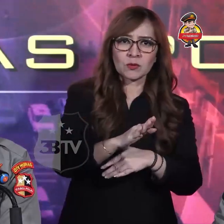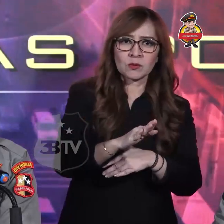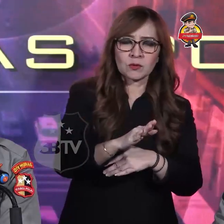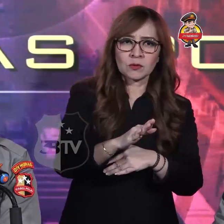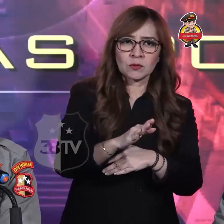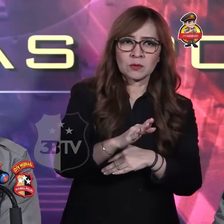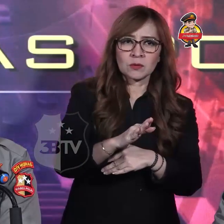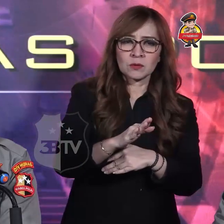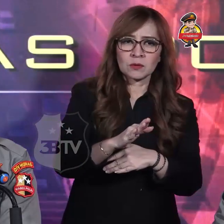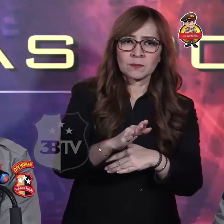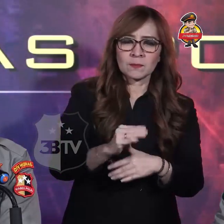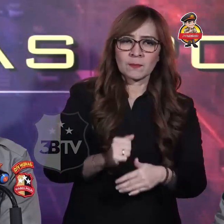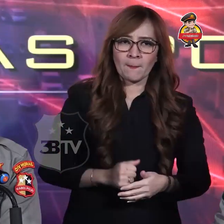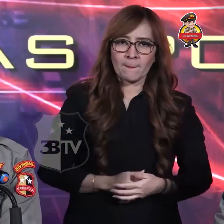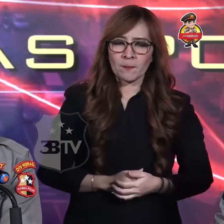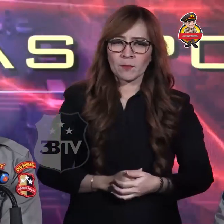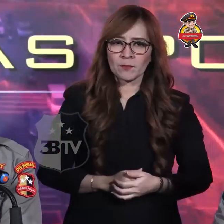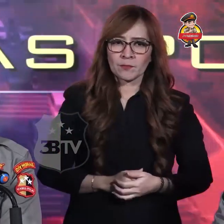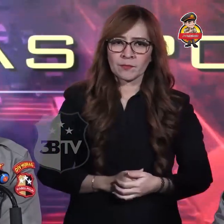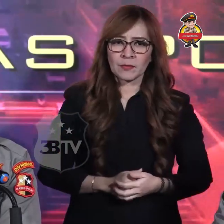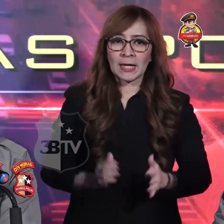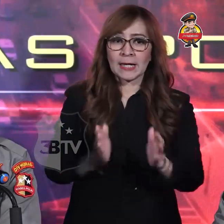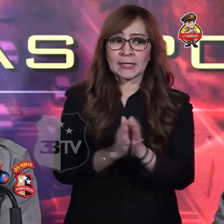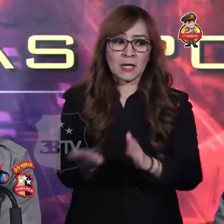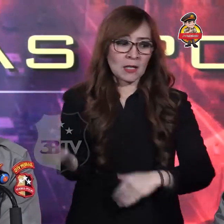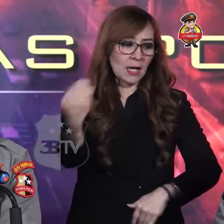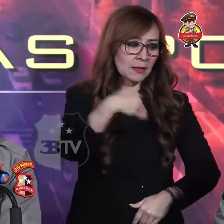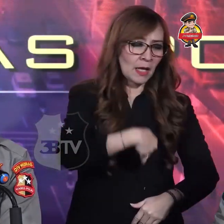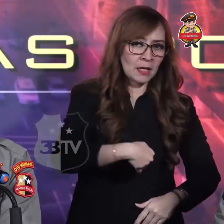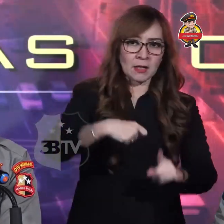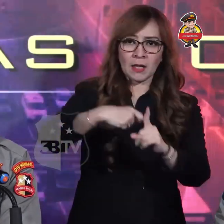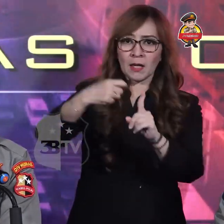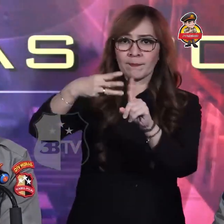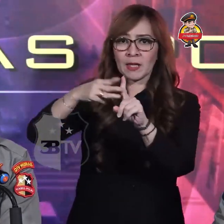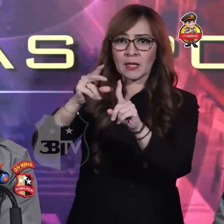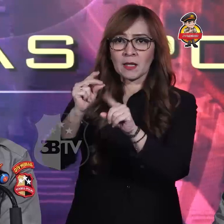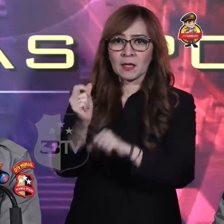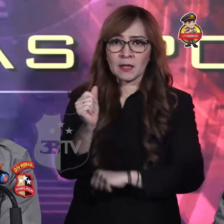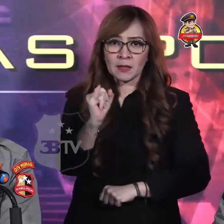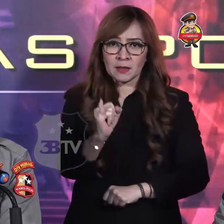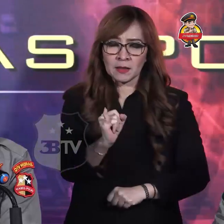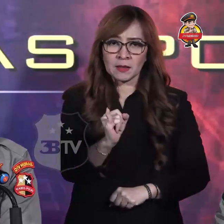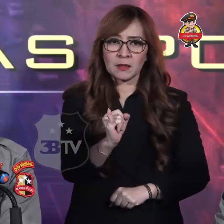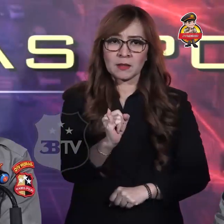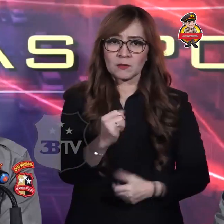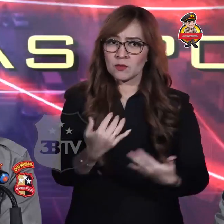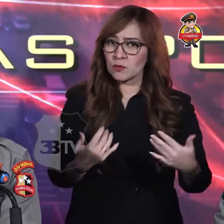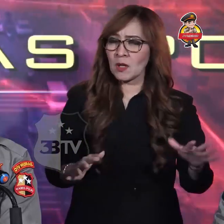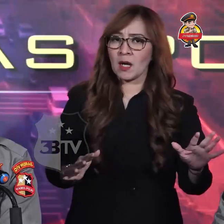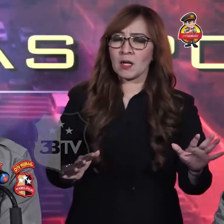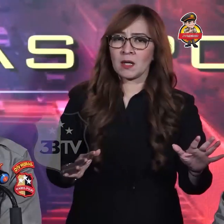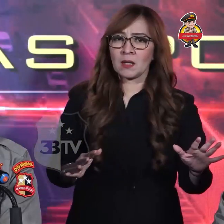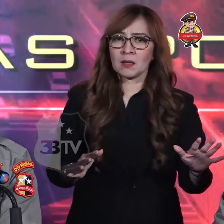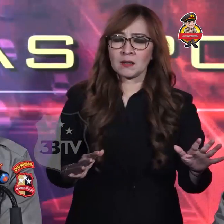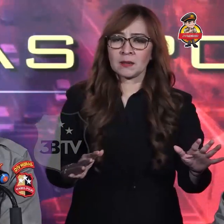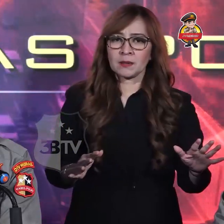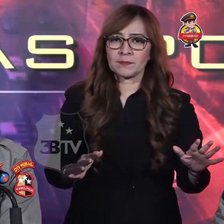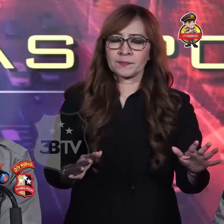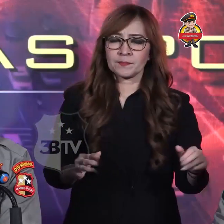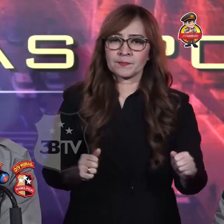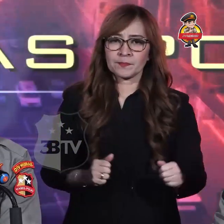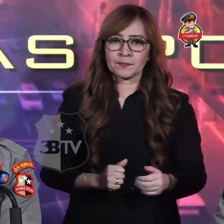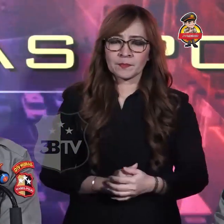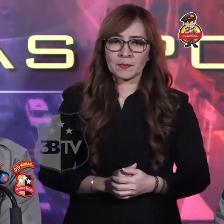dan dia datang ke KBRI. Dari KBRI kemudian dikembalikan